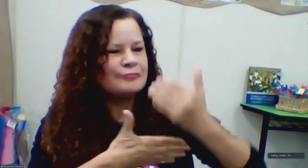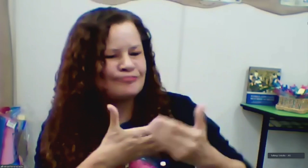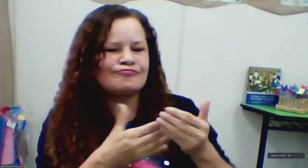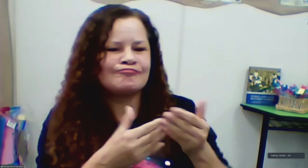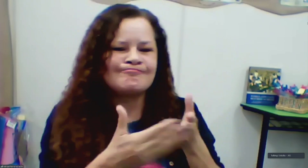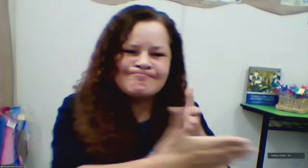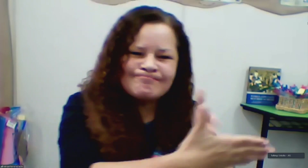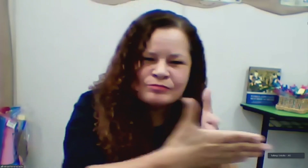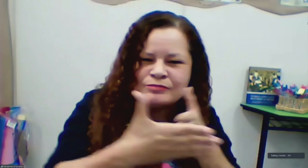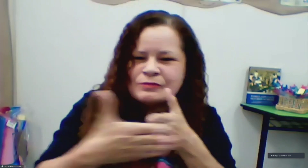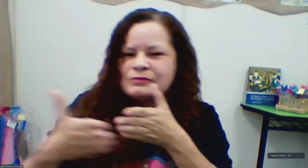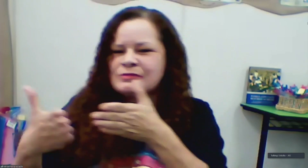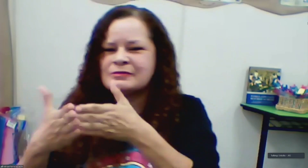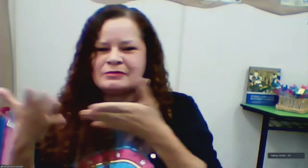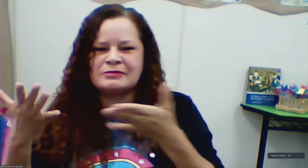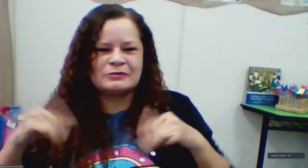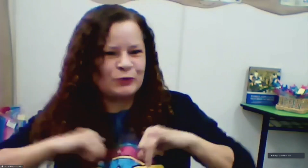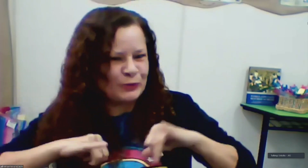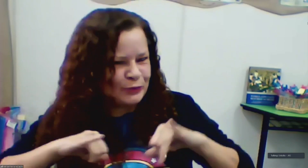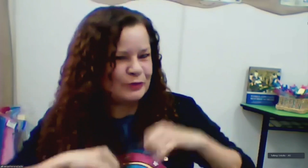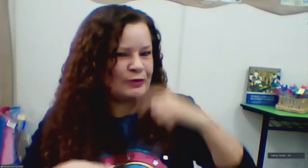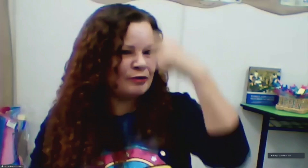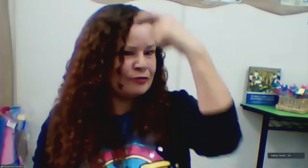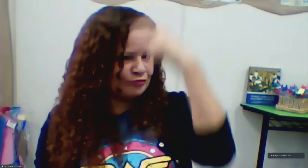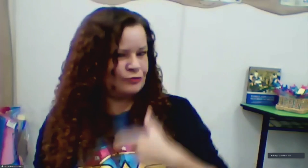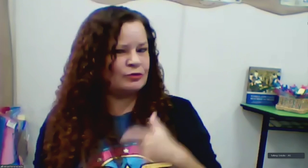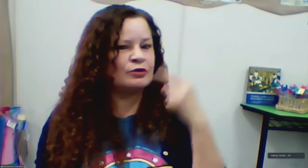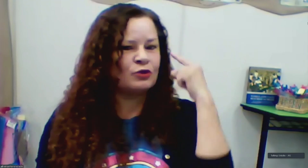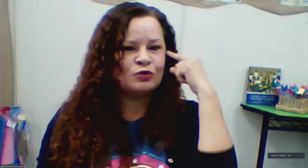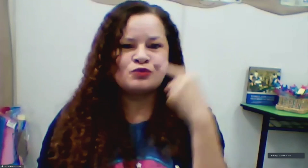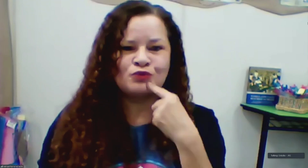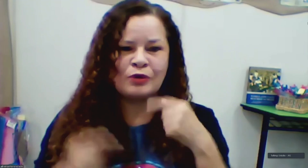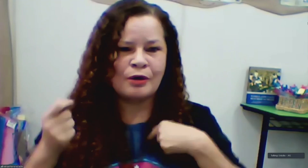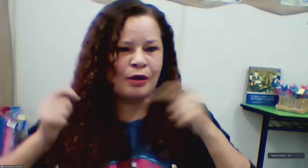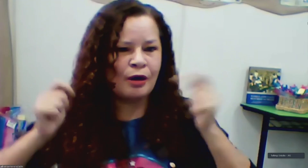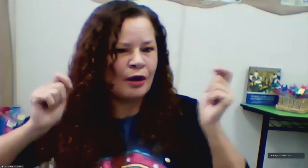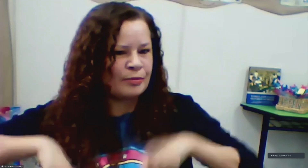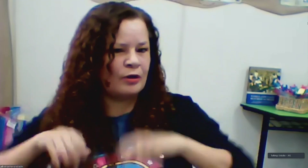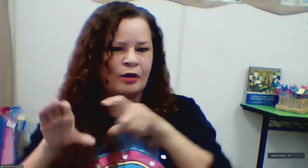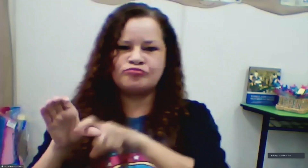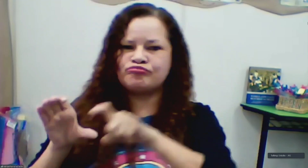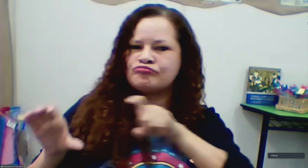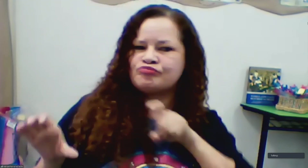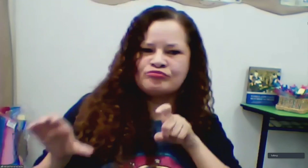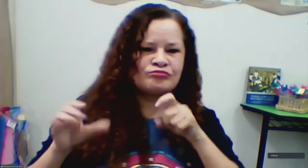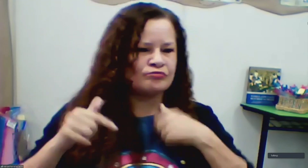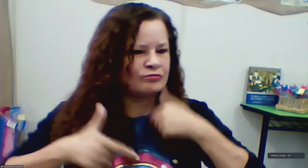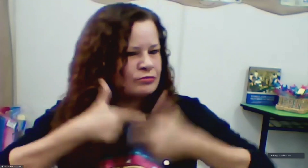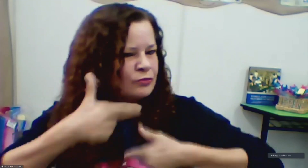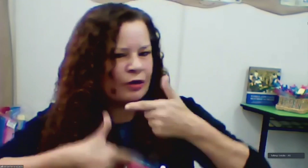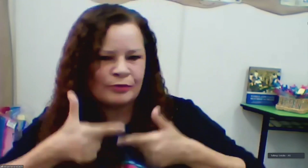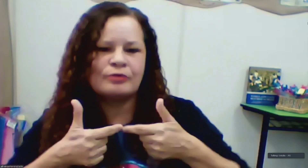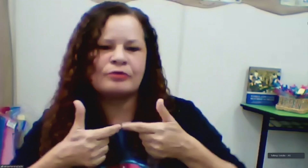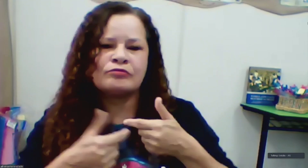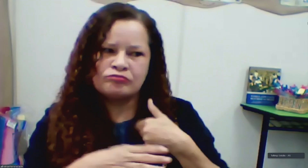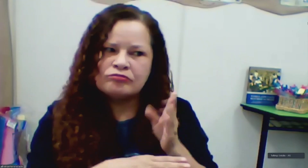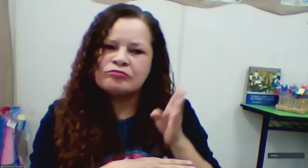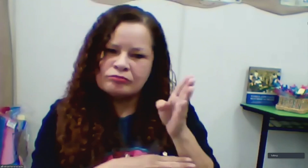questão da dificuldade. Você fica, parece que, desassociado do seu trabalho. Os alunos surdos, por